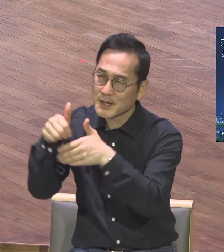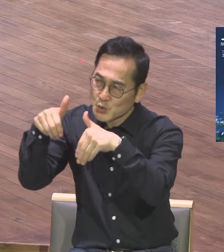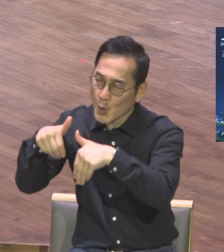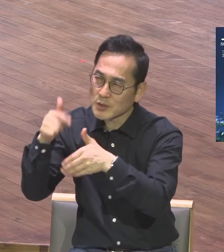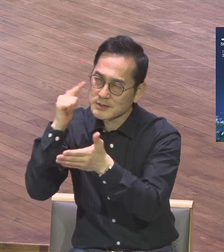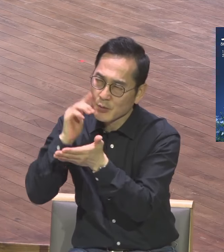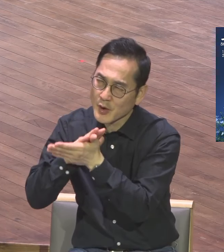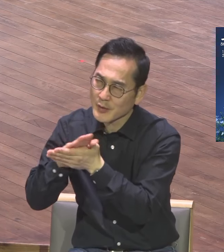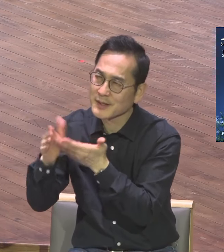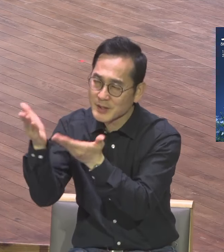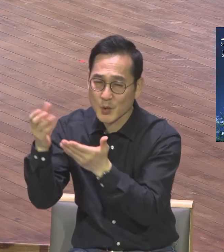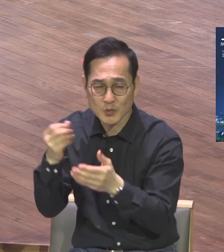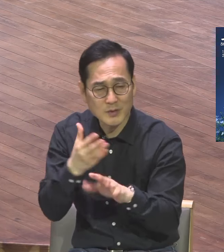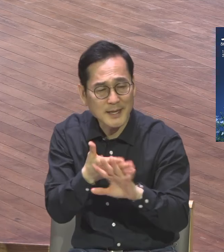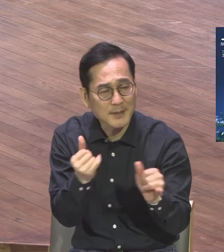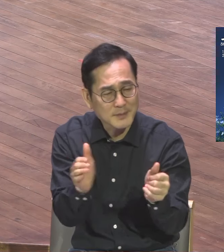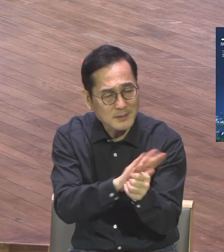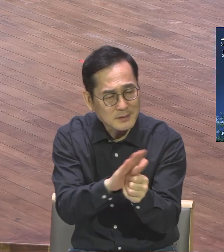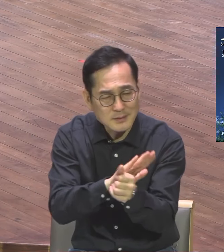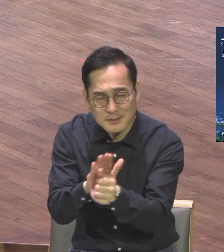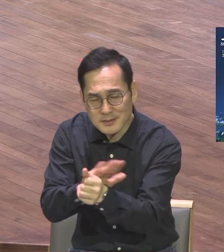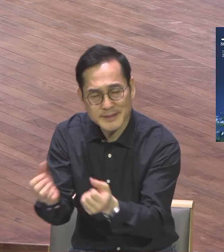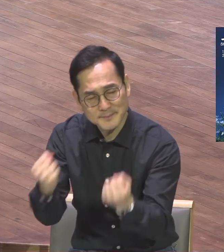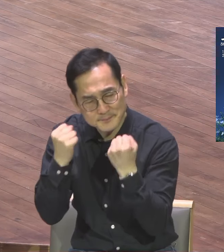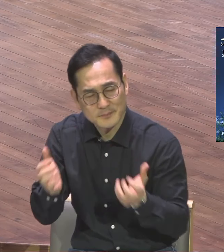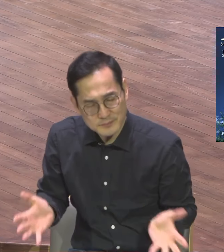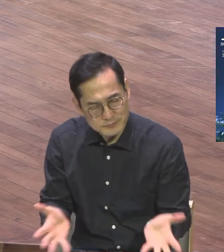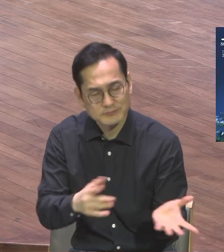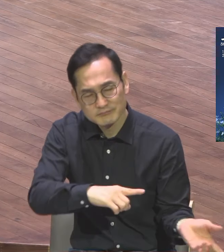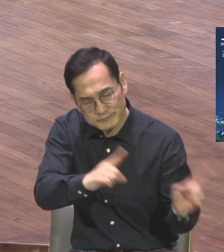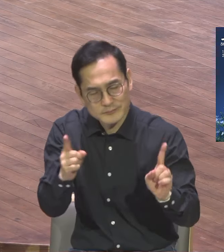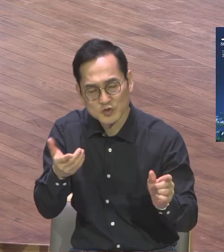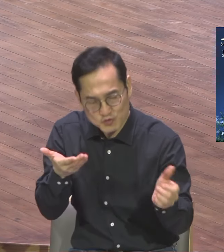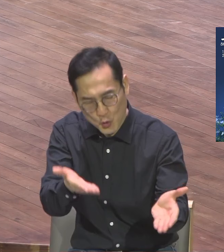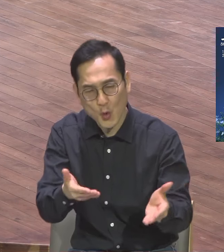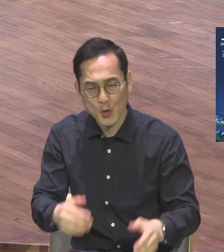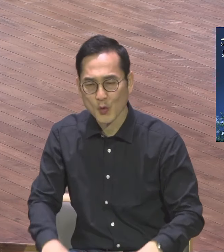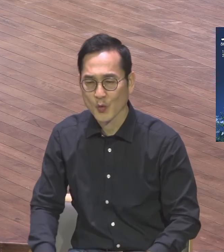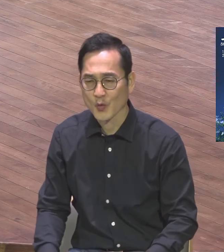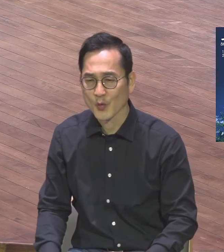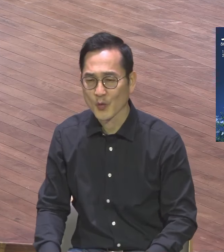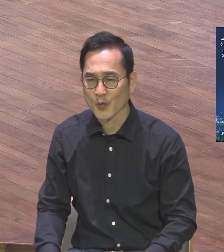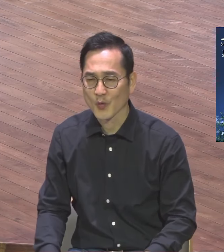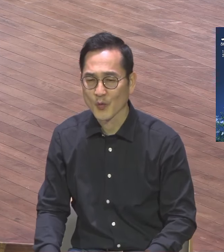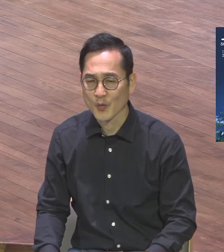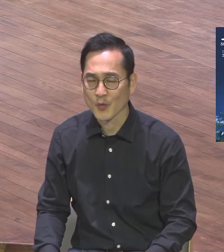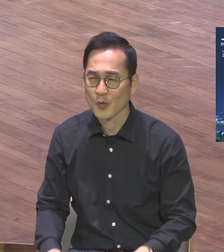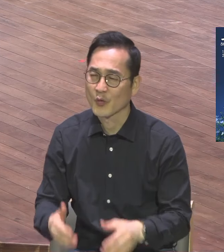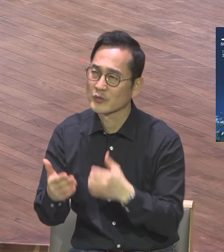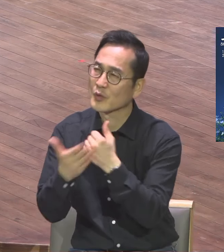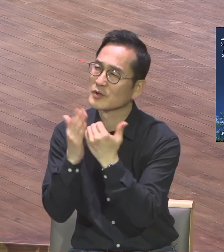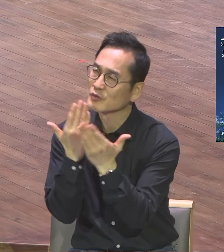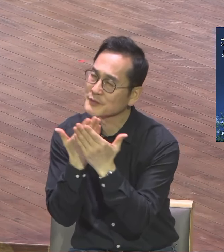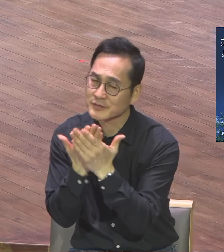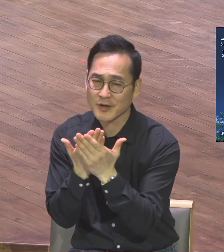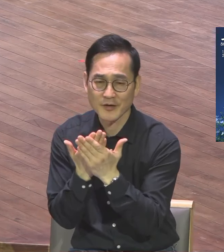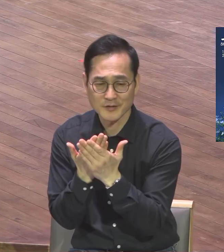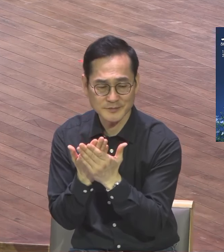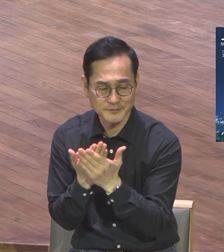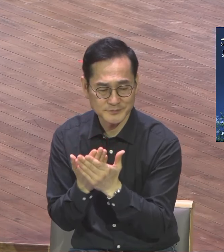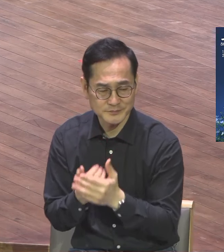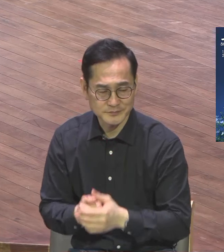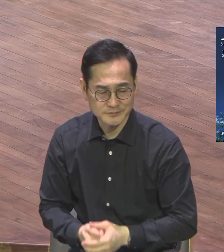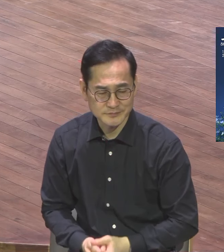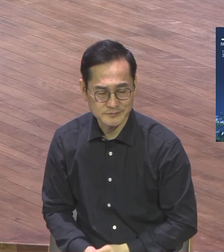하고 만나는 사람들에게 기쁨을 주고 힘을 주고 용기를 주고 새롭게 하시고 위로하고 격려하는 사람이 되게 도와주옵소서.